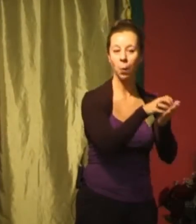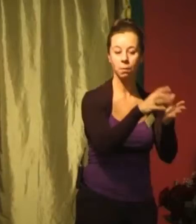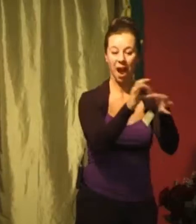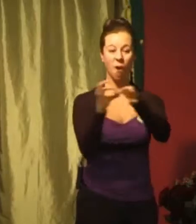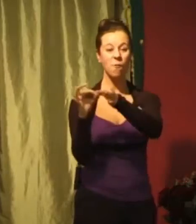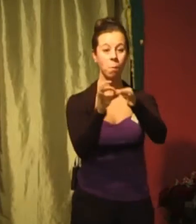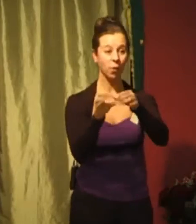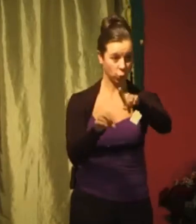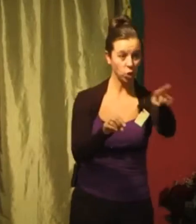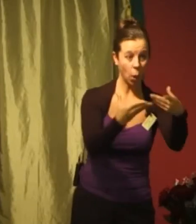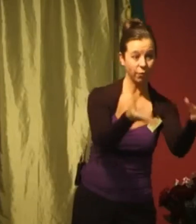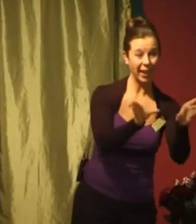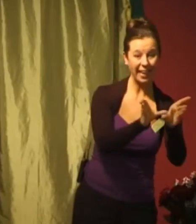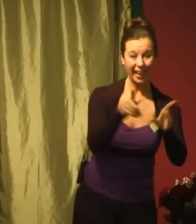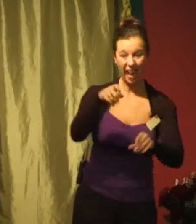bedrijf en de nieuwvereniging.